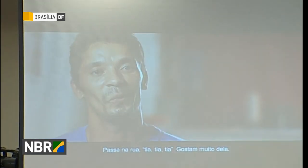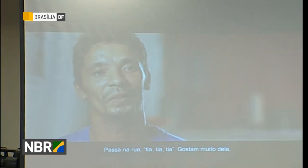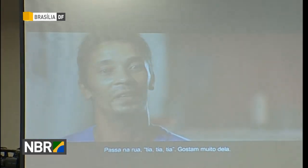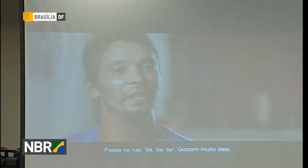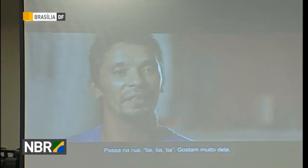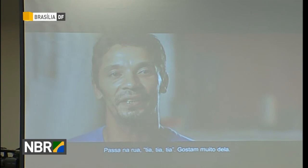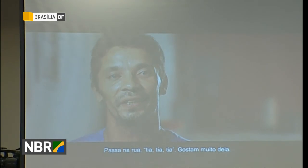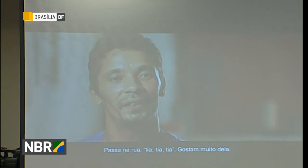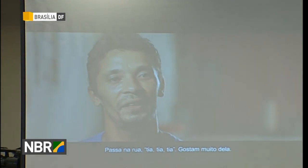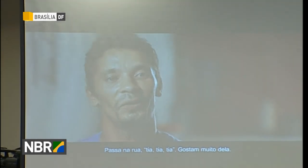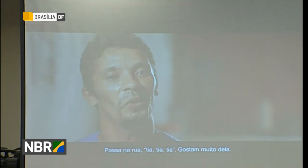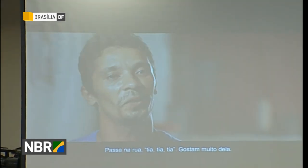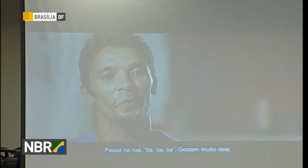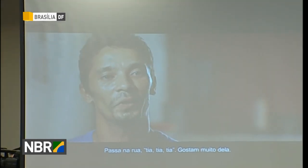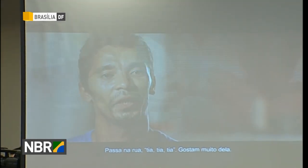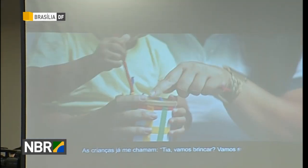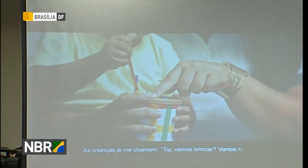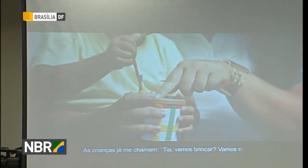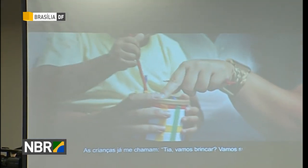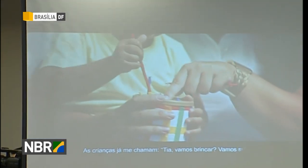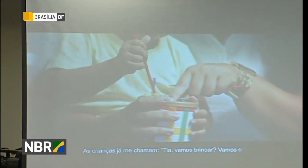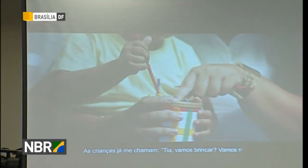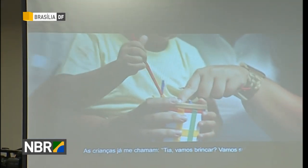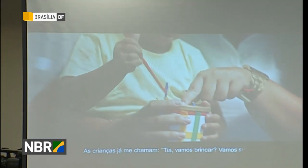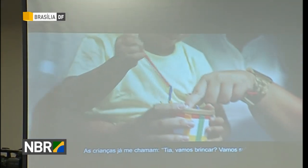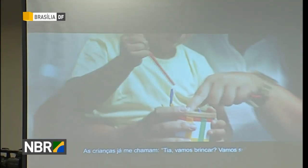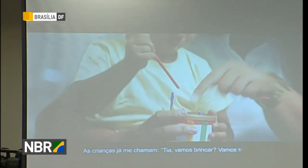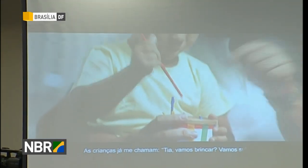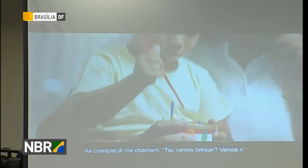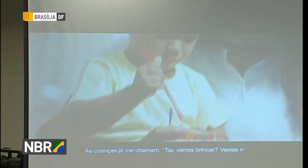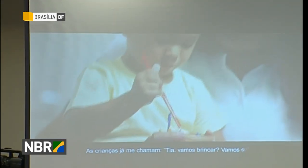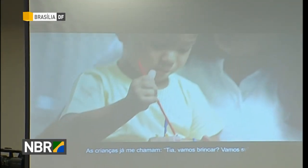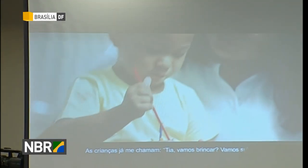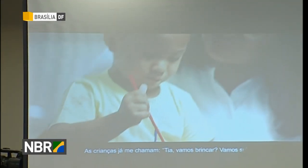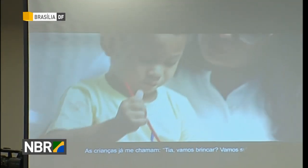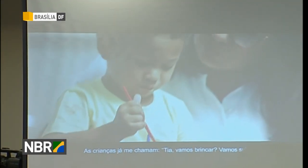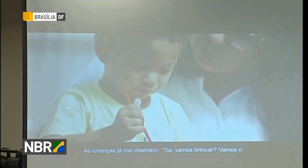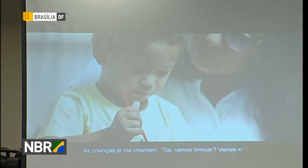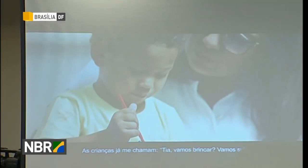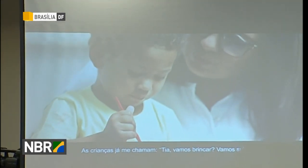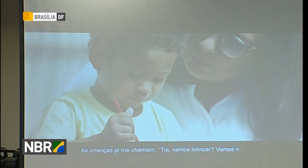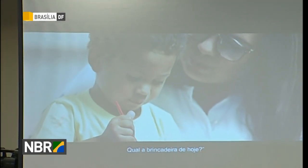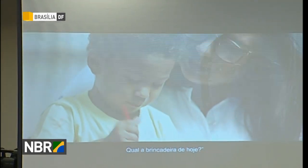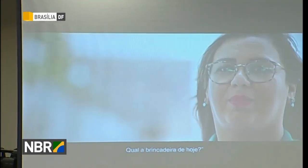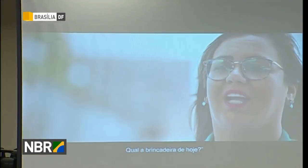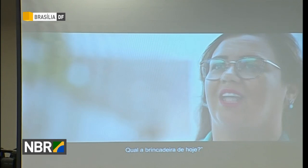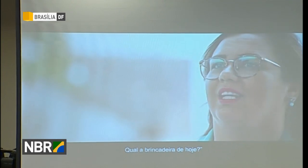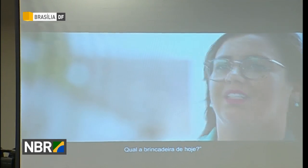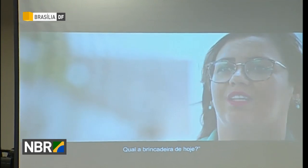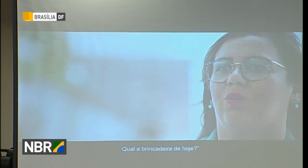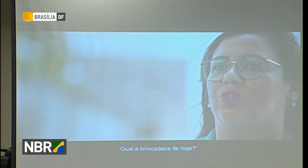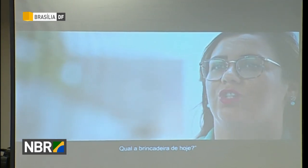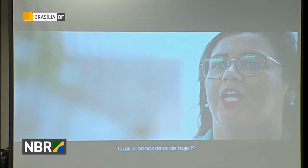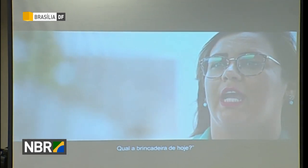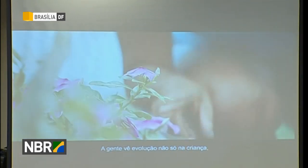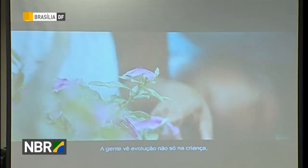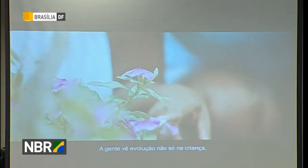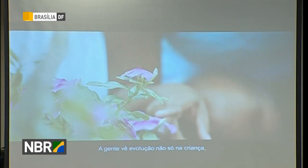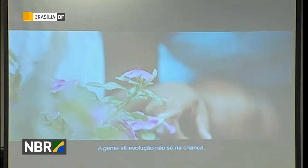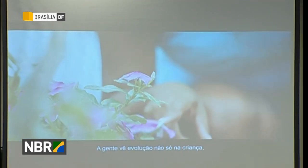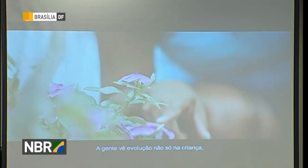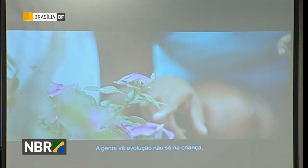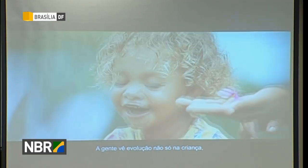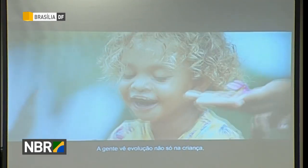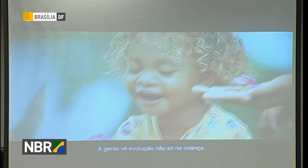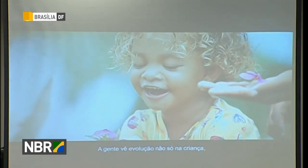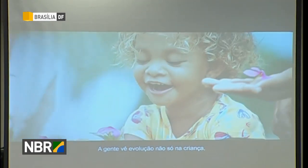passa na rua, tia, tia, tia, gosto muito dela. As crianças já me chamam, tia, vamos brincar, vamos subir, qual a brincadeira de hoje? A gente